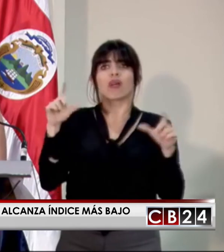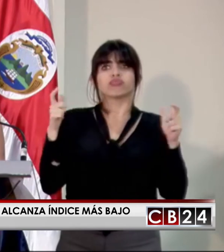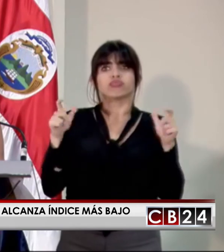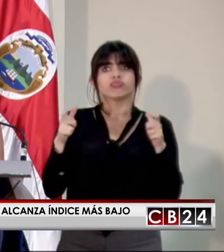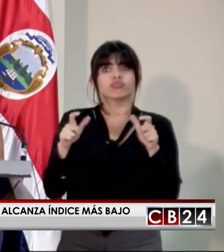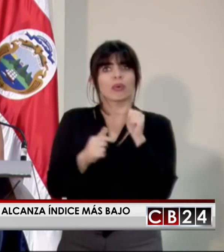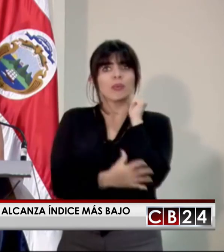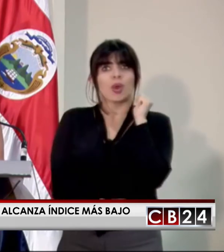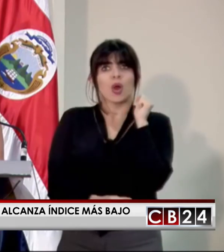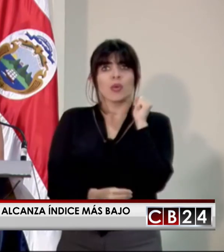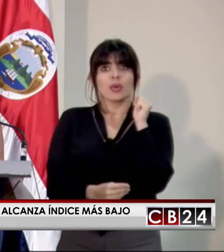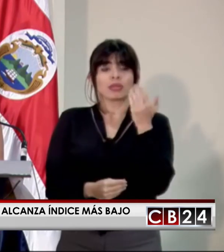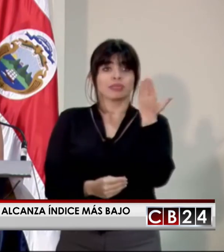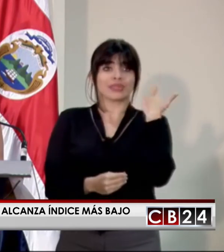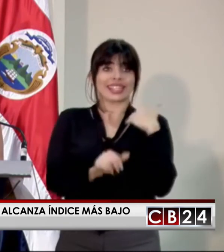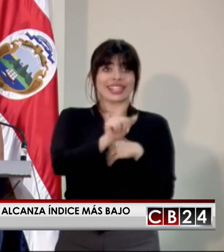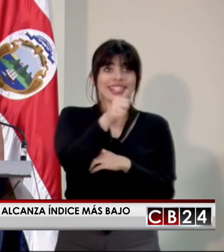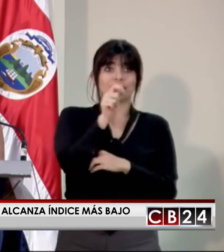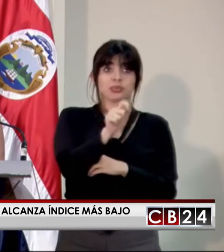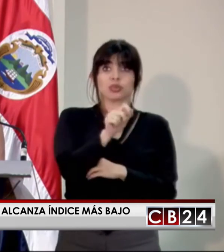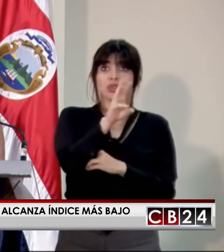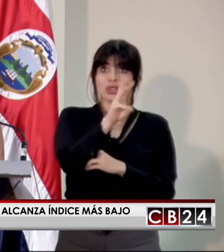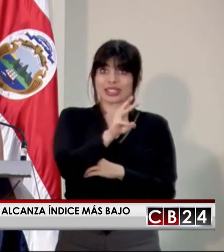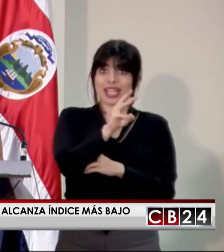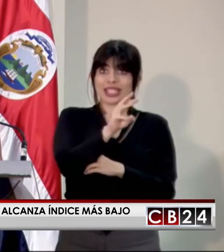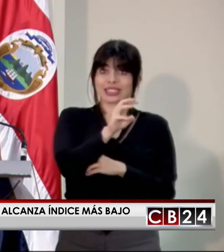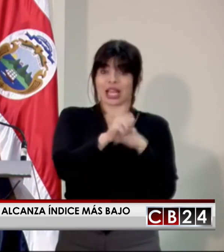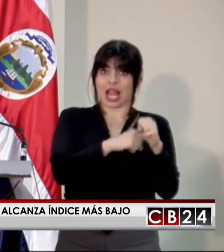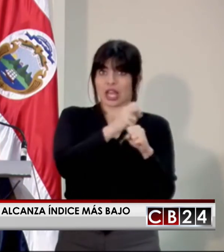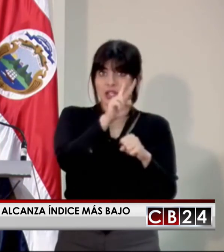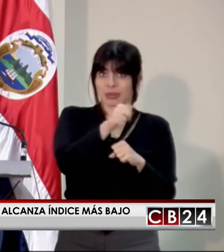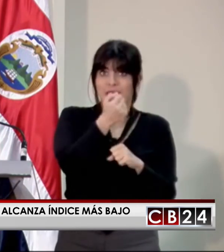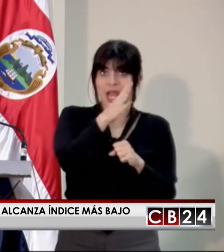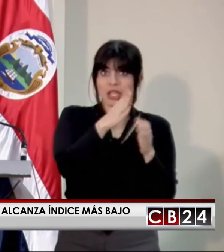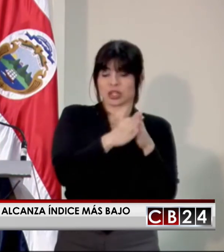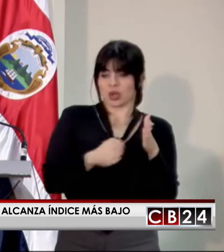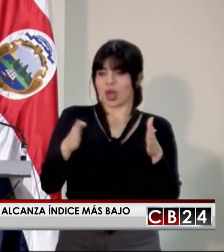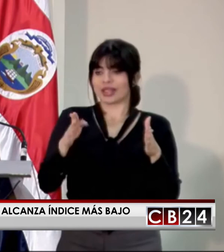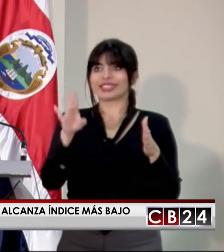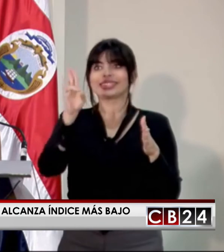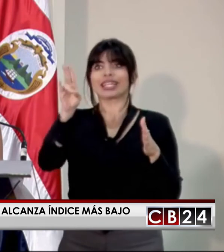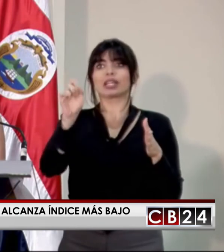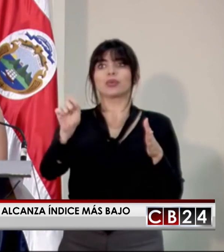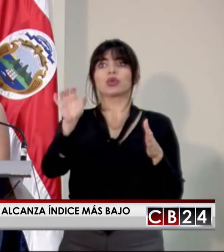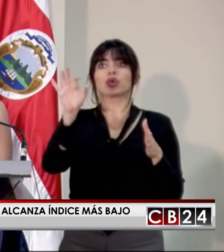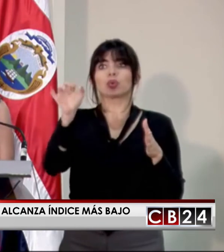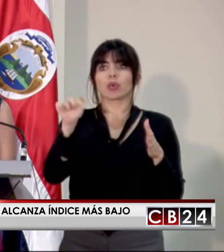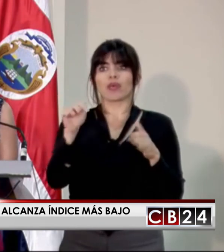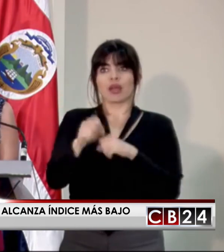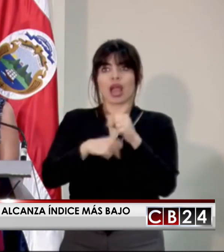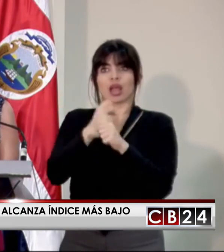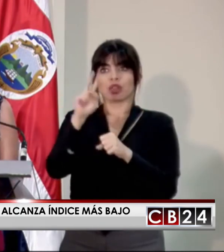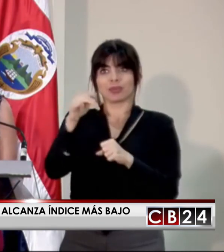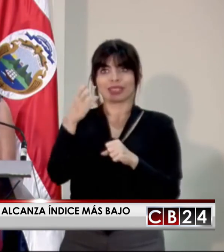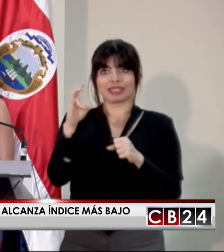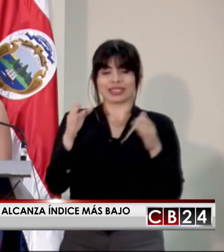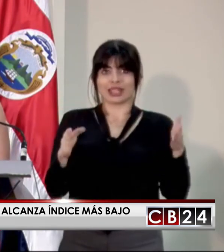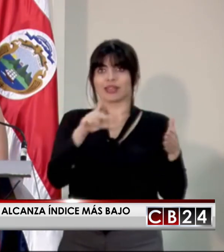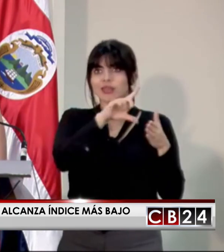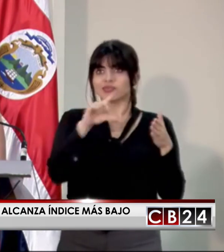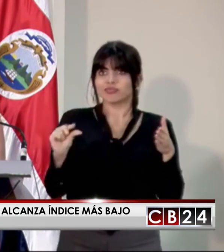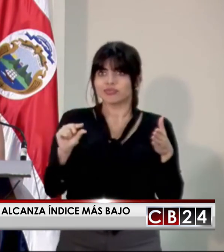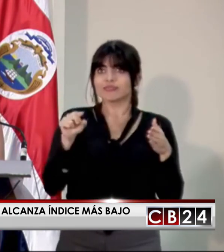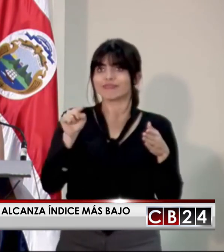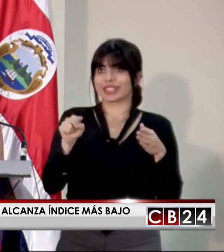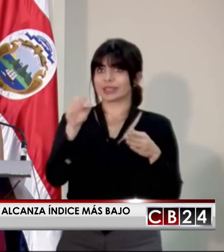que pasó de un 10.6 en el 2014 a un 7.9 en el 2017, siendo